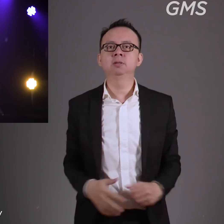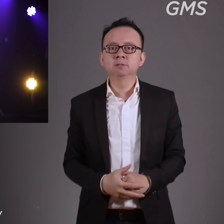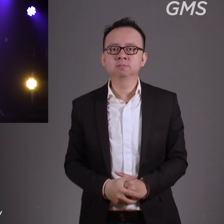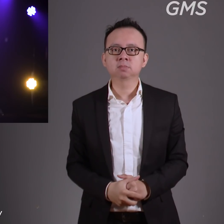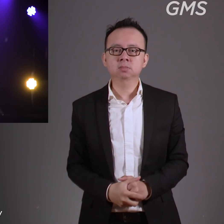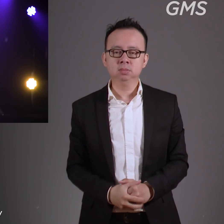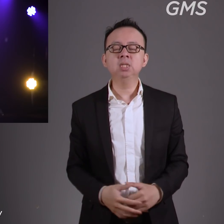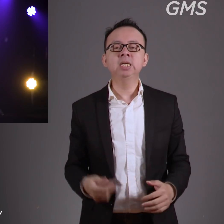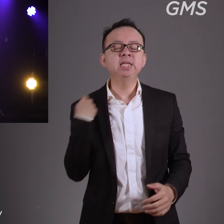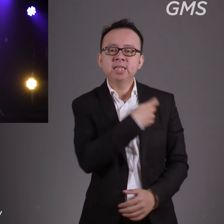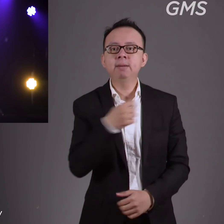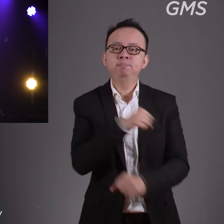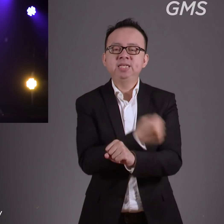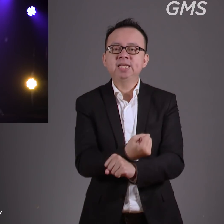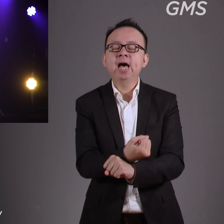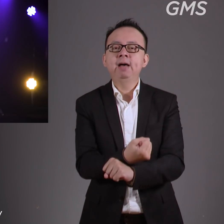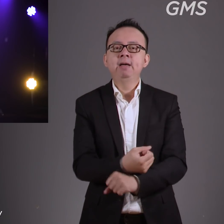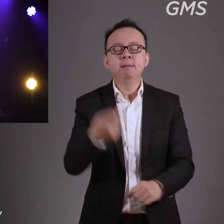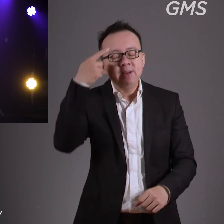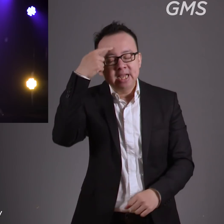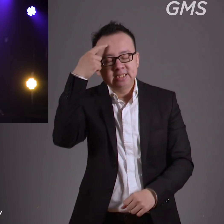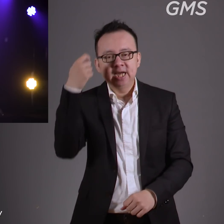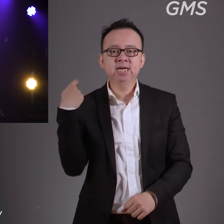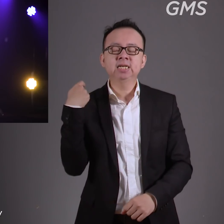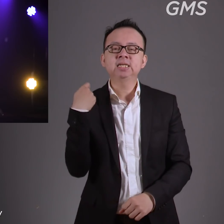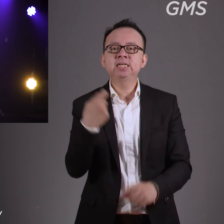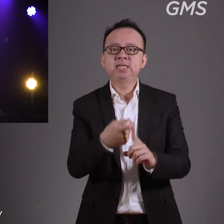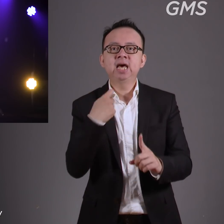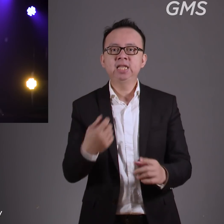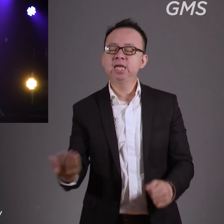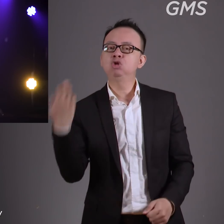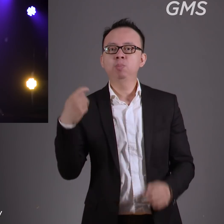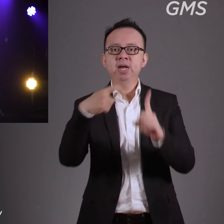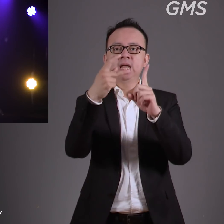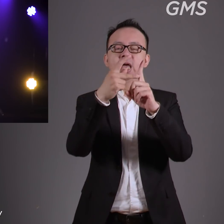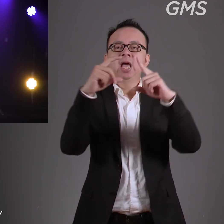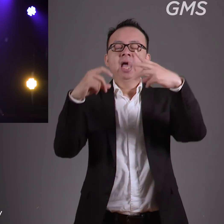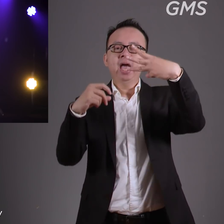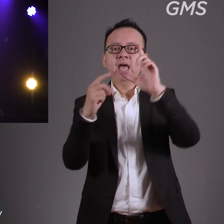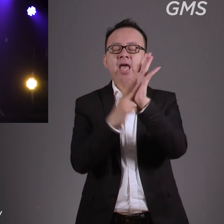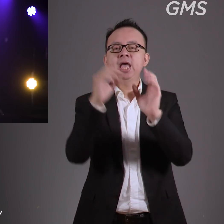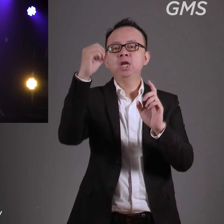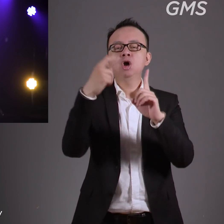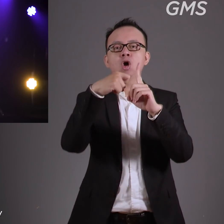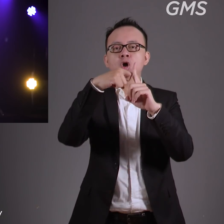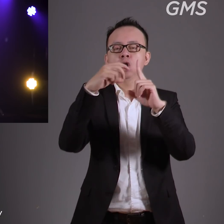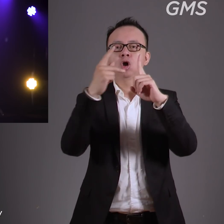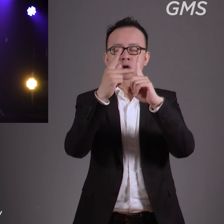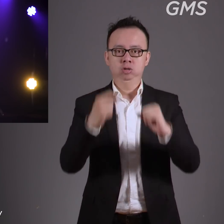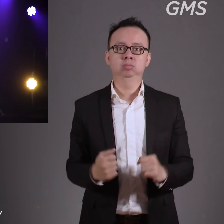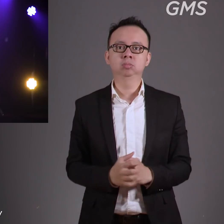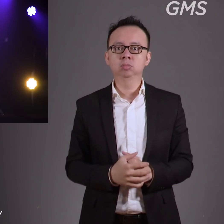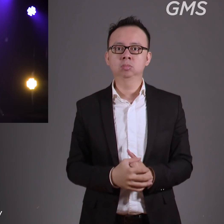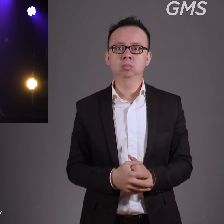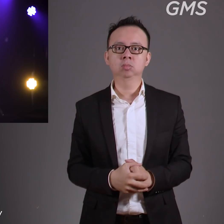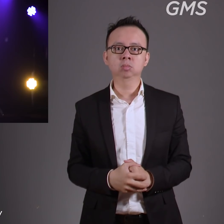kehidupan Henok. Bahwa ternyata kehidupan rohani adalah warisan. Berkat terbesar yang saya bisa